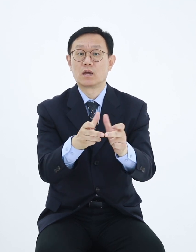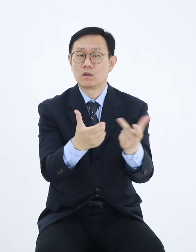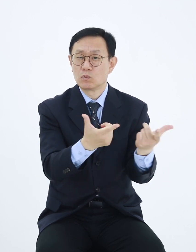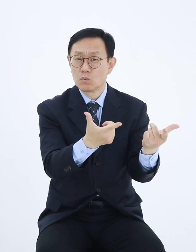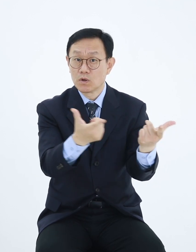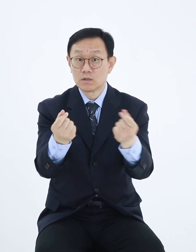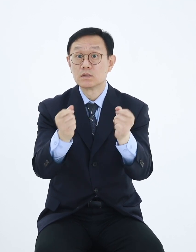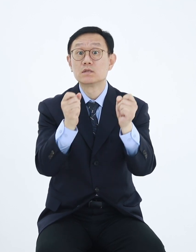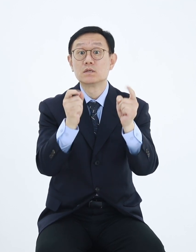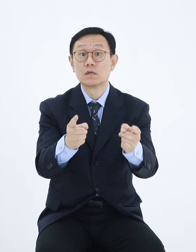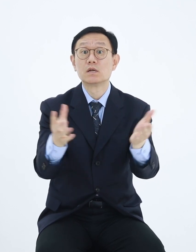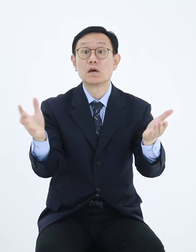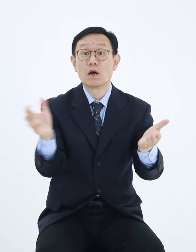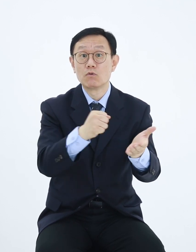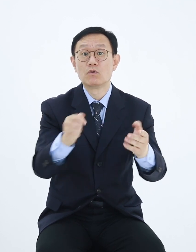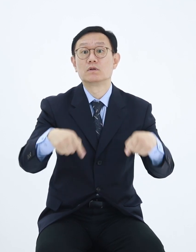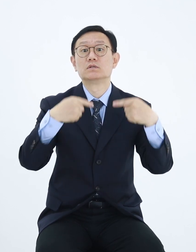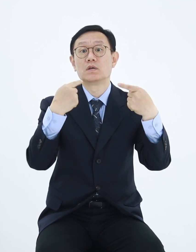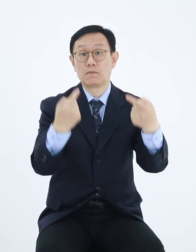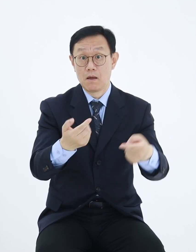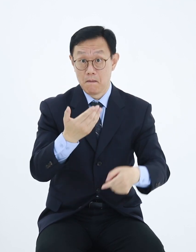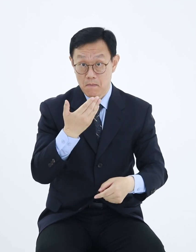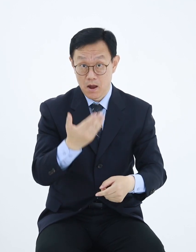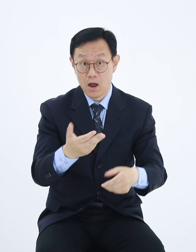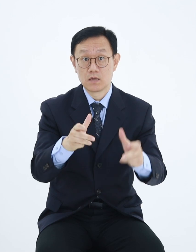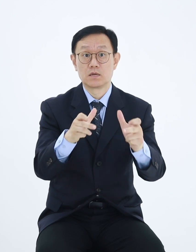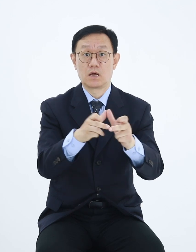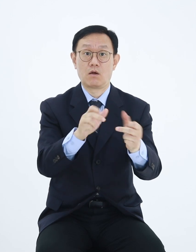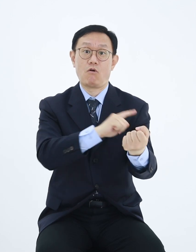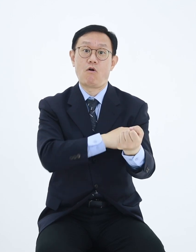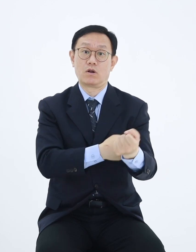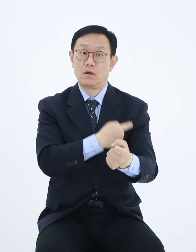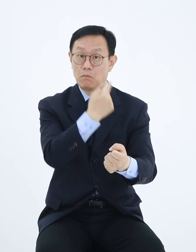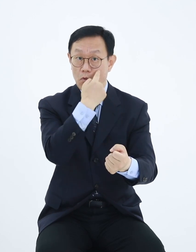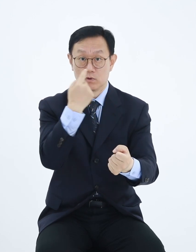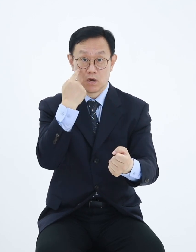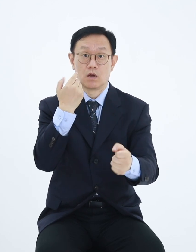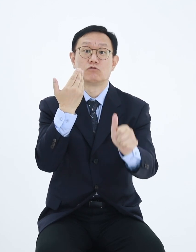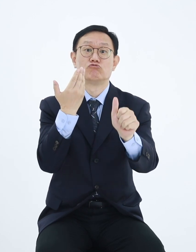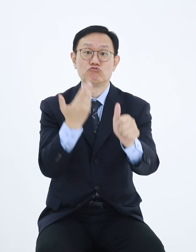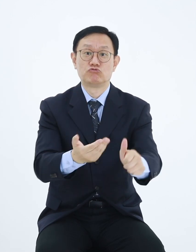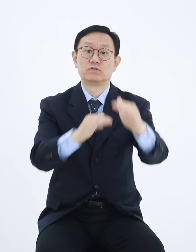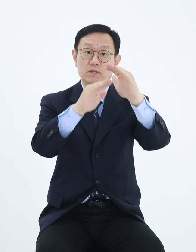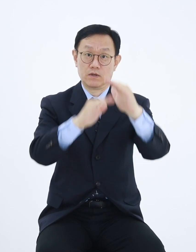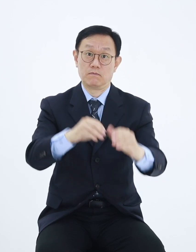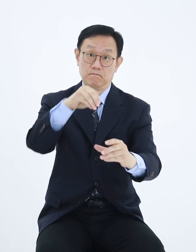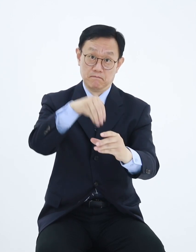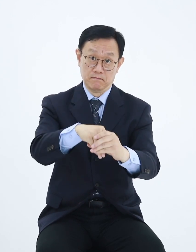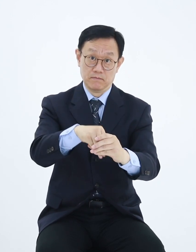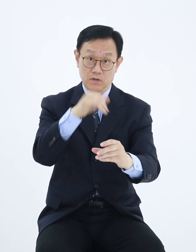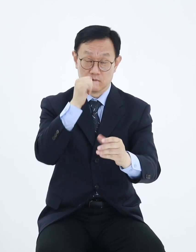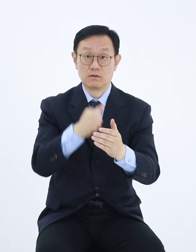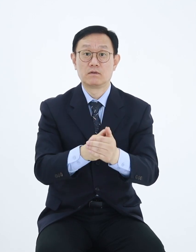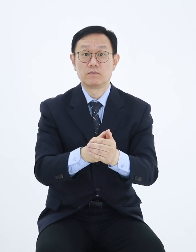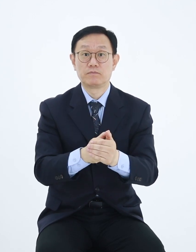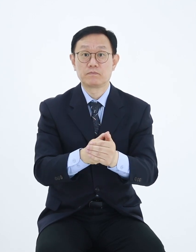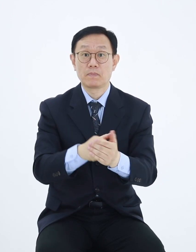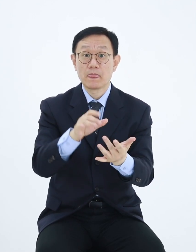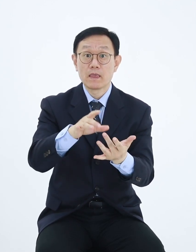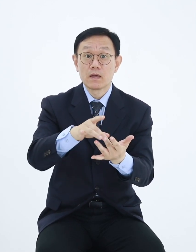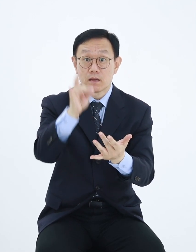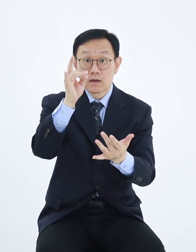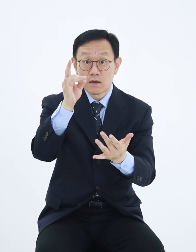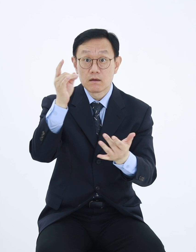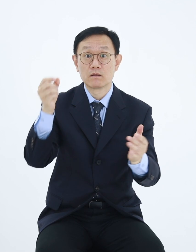동등한 기회를 가지고 참여할 수 있도록 장애인의 권리를 보장하는 내용을 담고 있습니다. 협약의 채택과